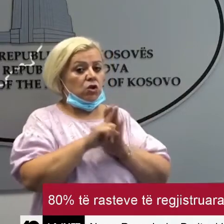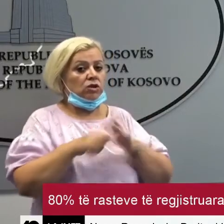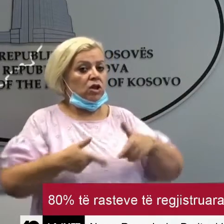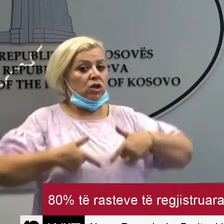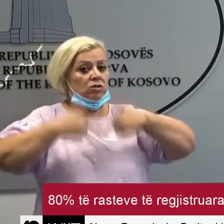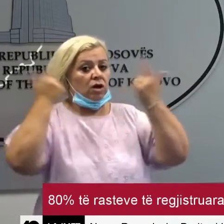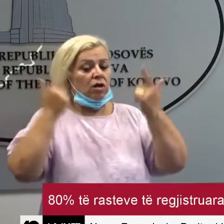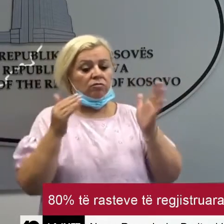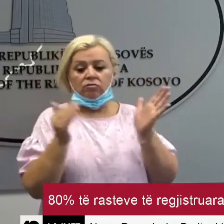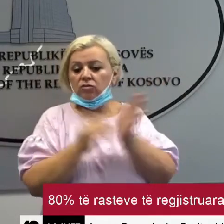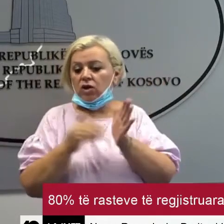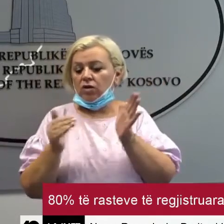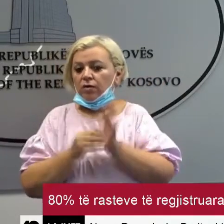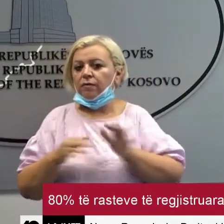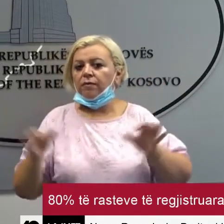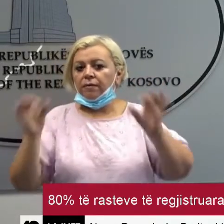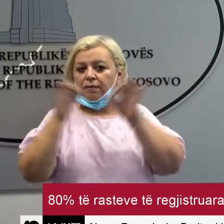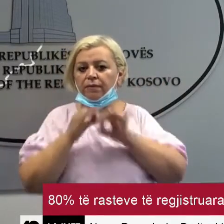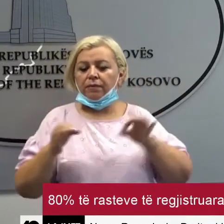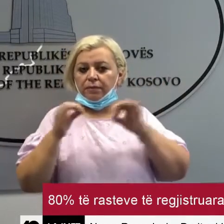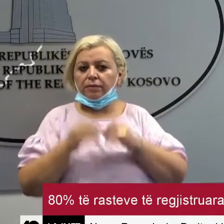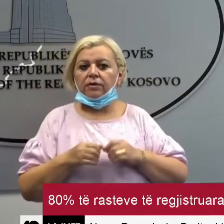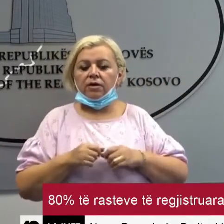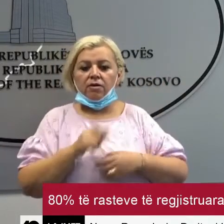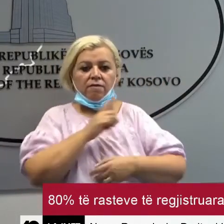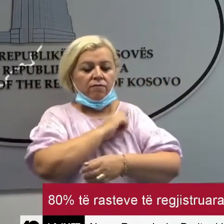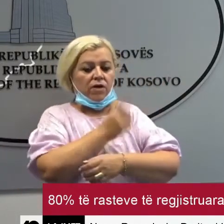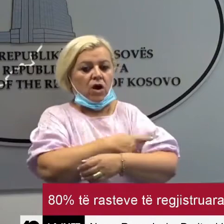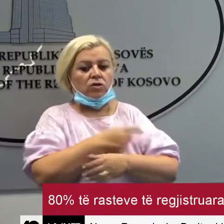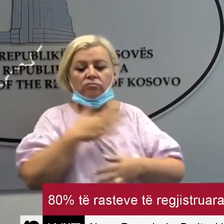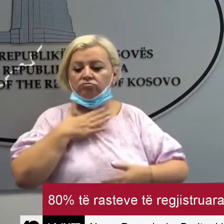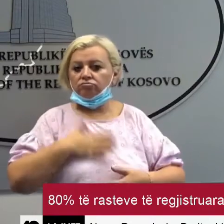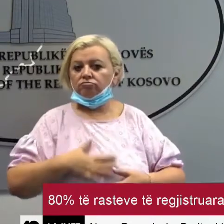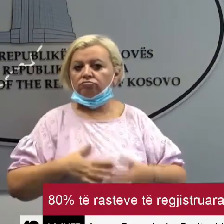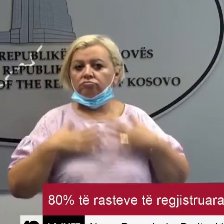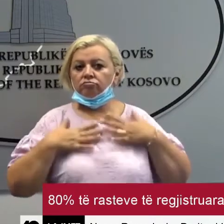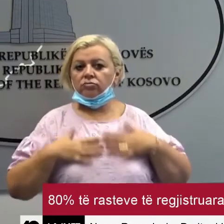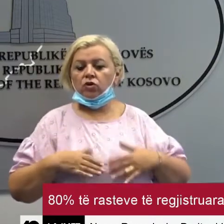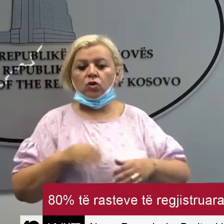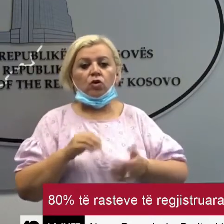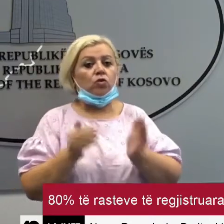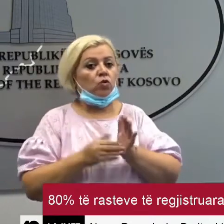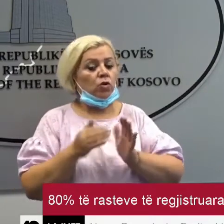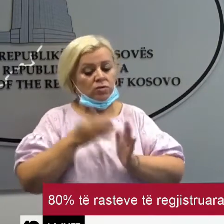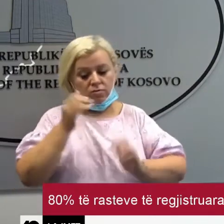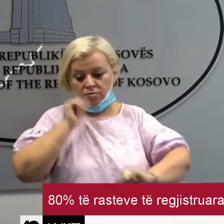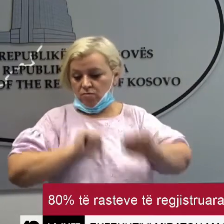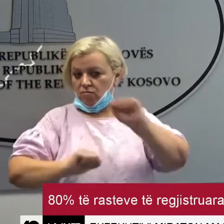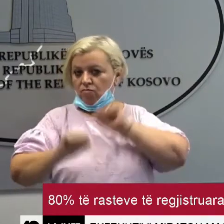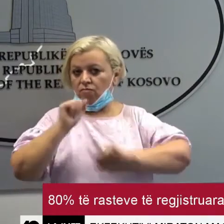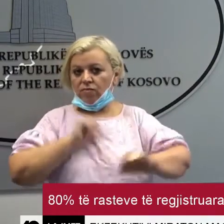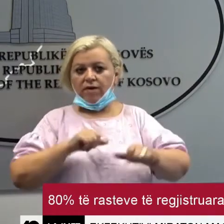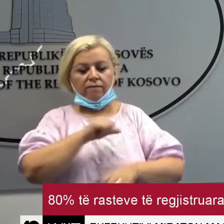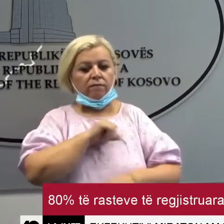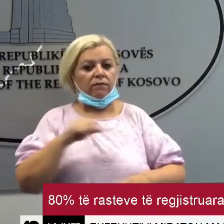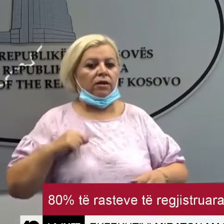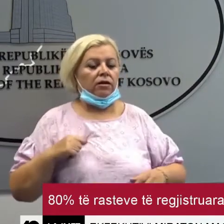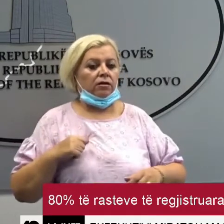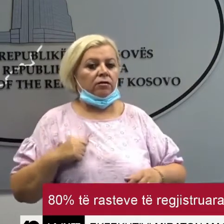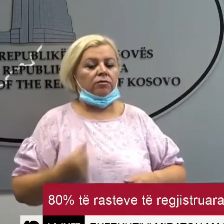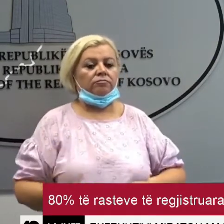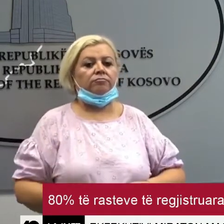qartë se akoma nuk është arritur imuniteti kolektiv i kënaqshëm që duhet për të mbrojtur në mënyrë natyrale nga